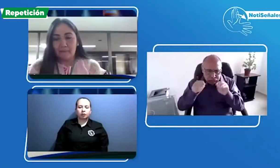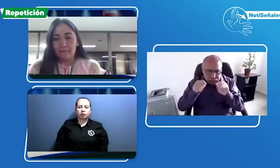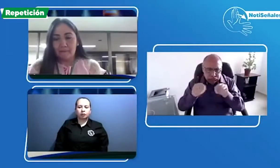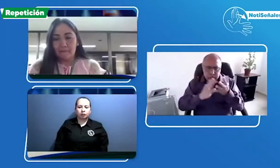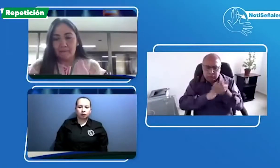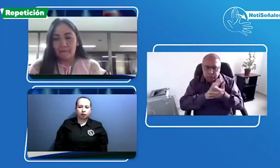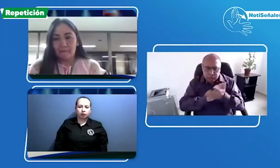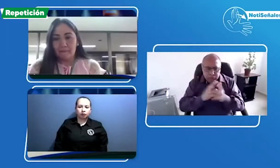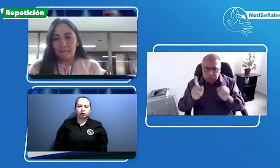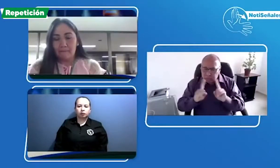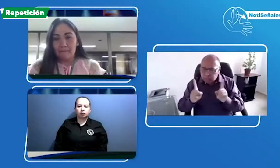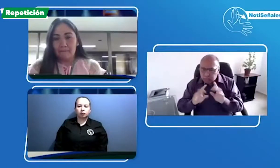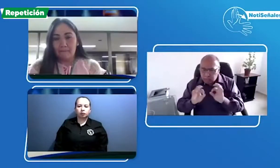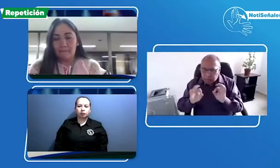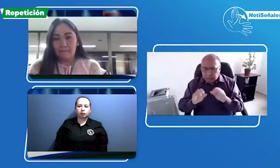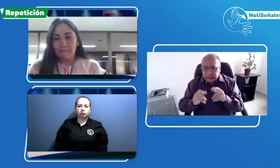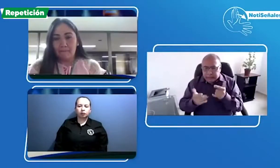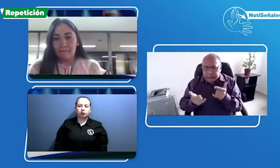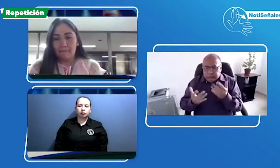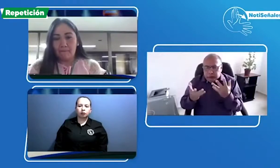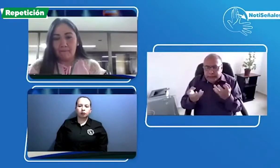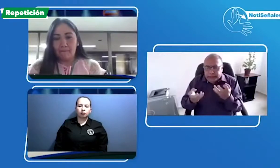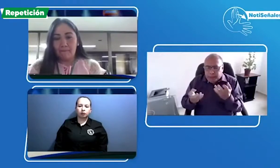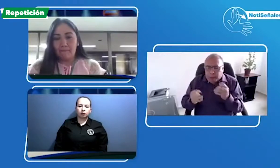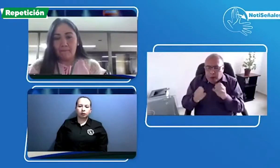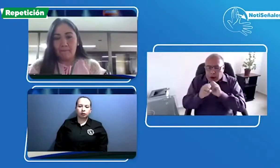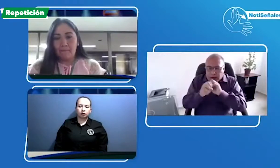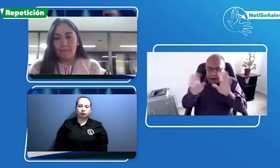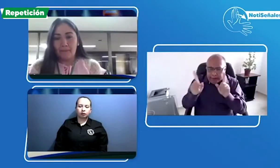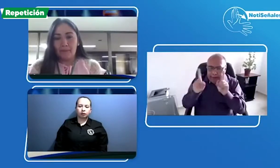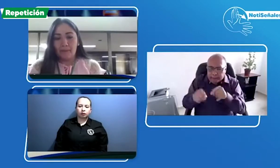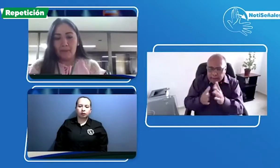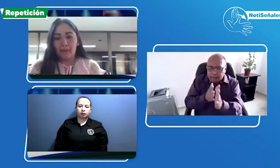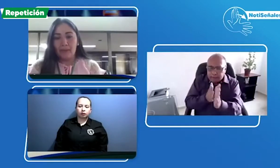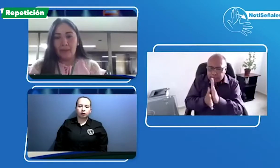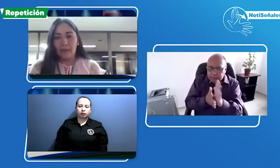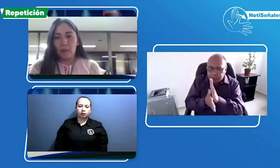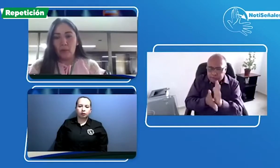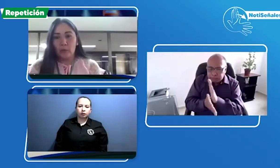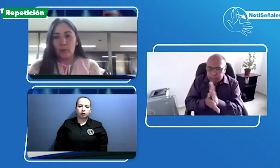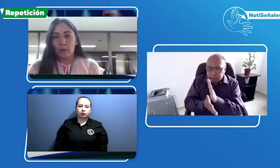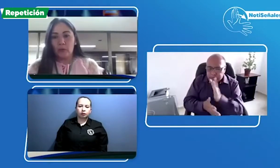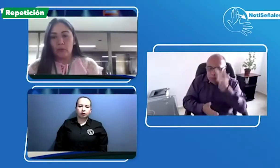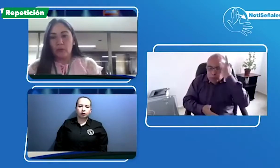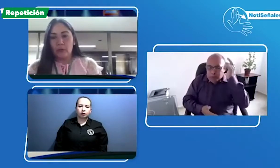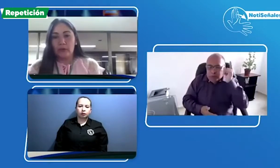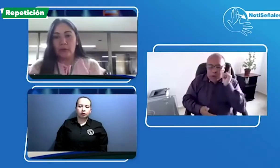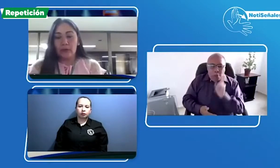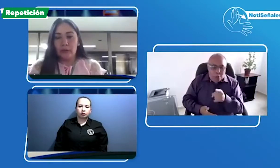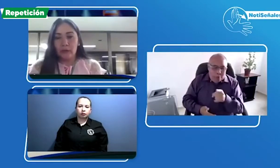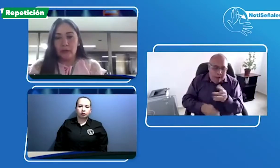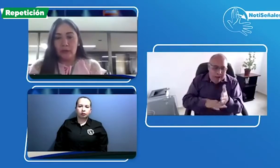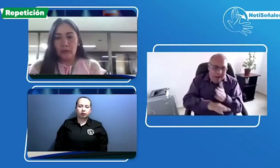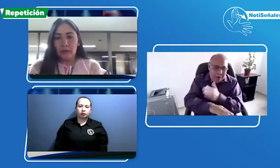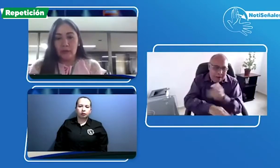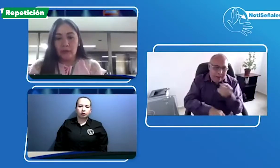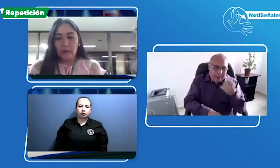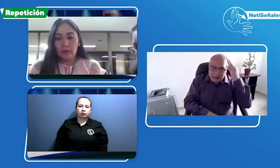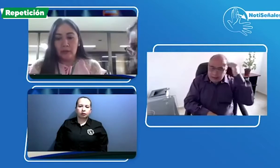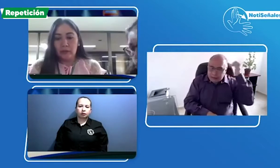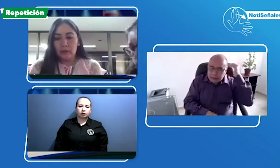evidenció en el video, nos cuente, creo que ella dice que esta situación pues no es del todo cierta, entonces